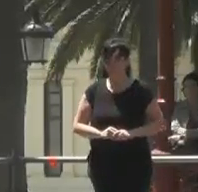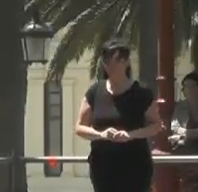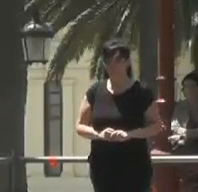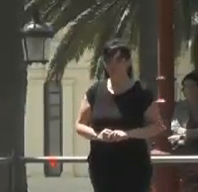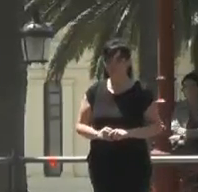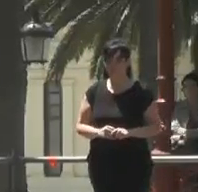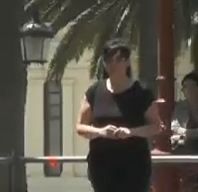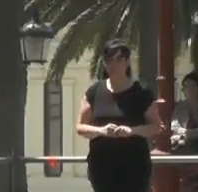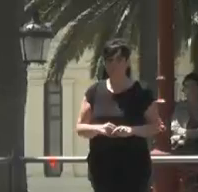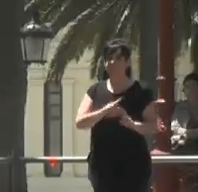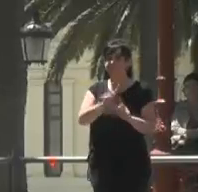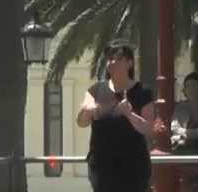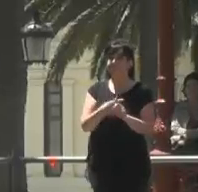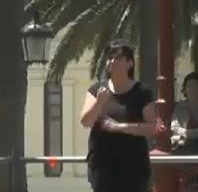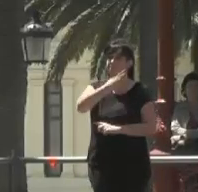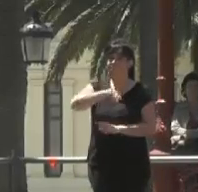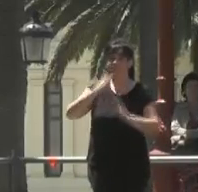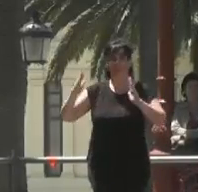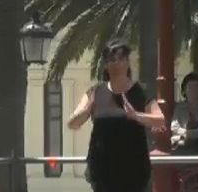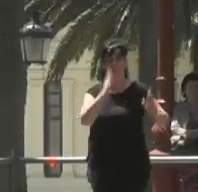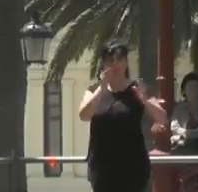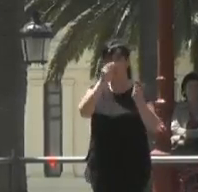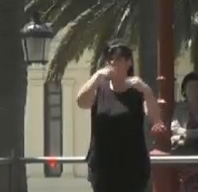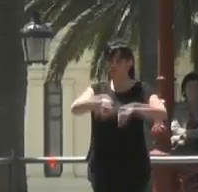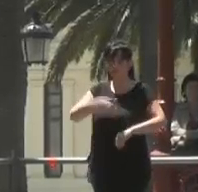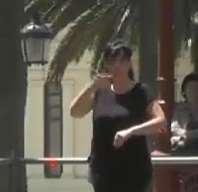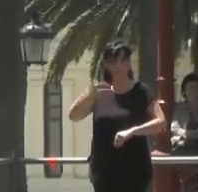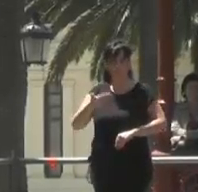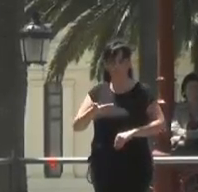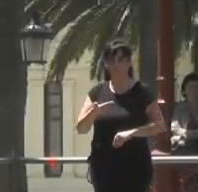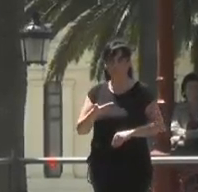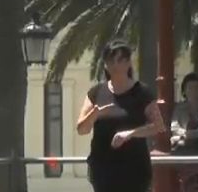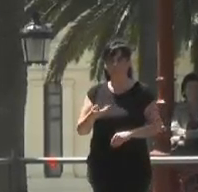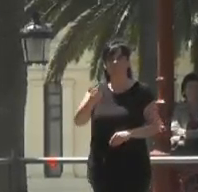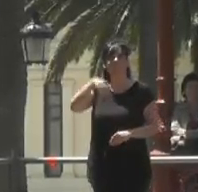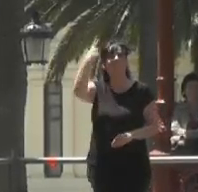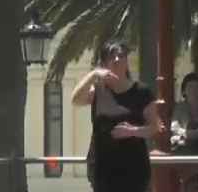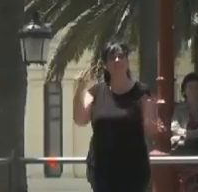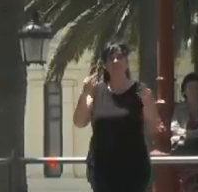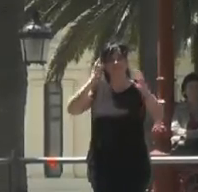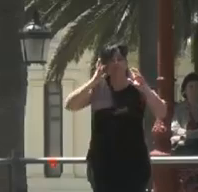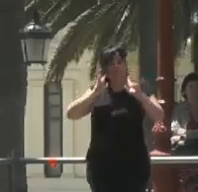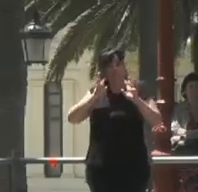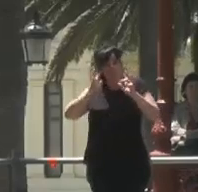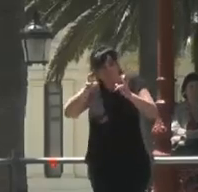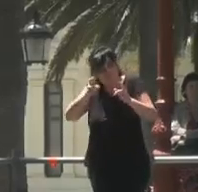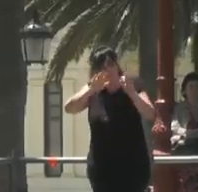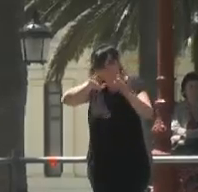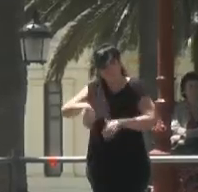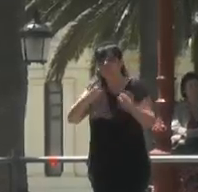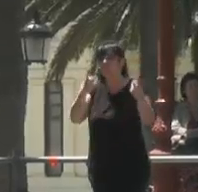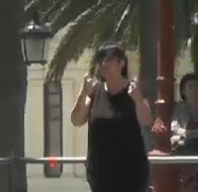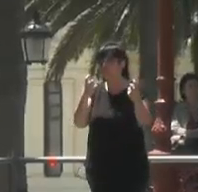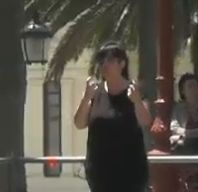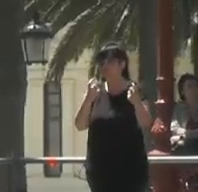E afrontamos un momento histórico. Creo que todos somos conscientes que temos que facer un esforzo máis, que este